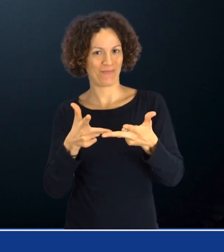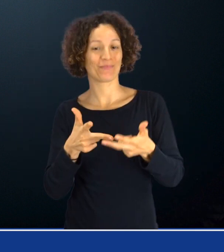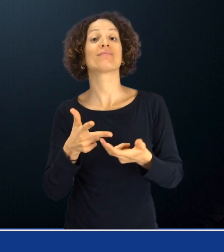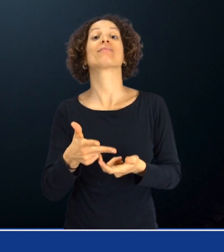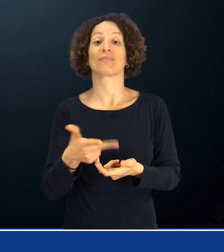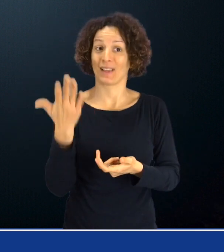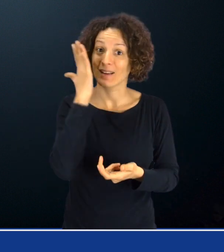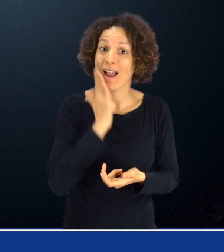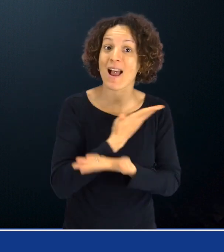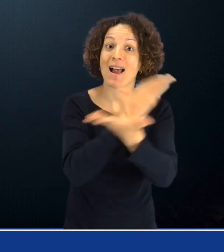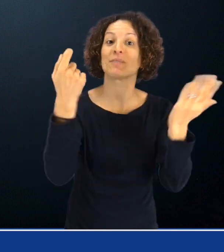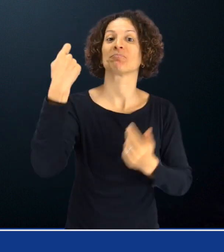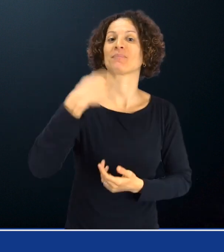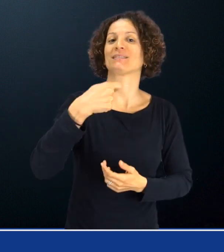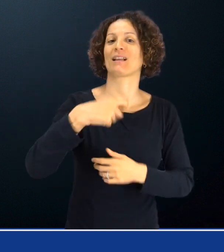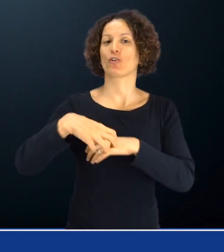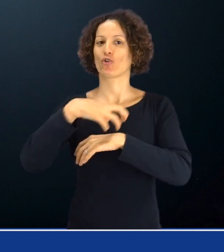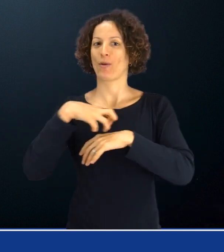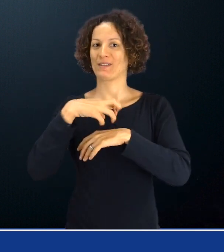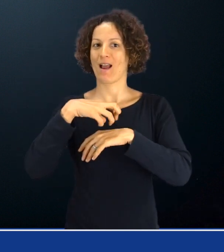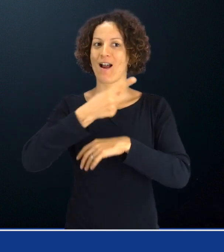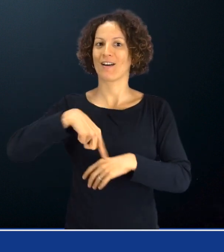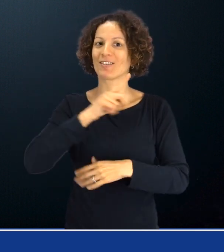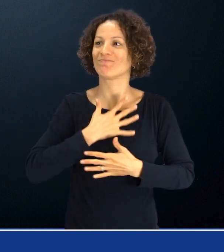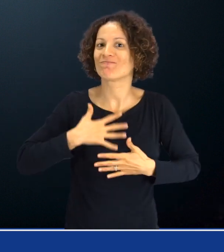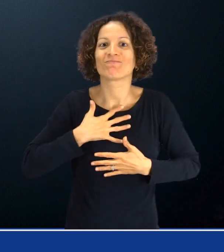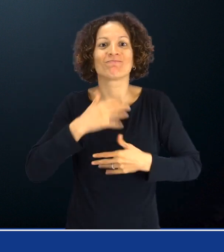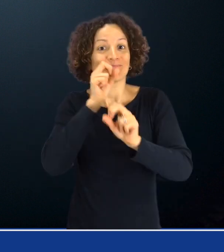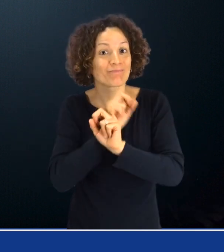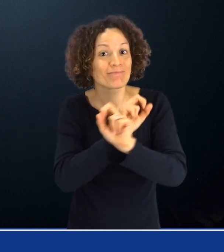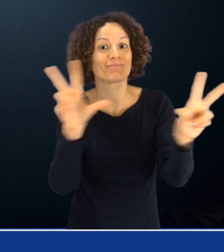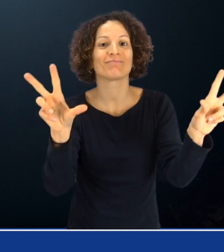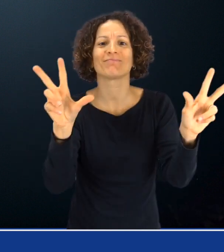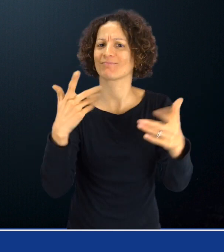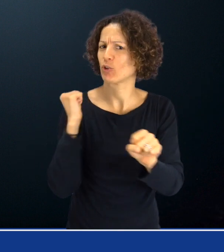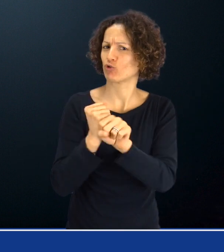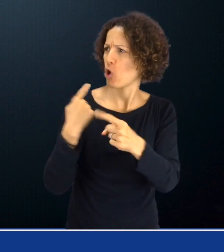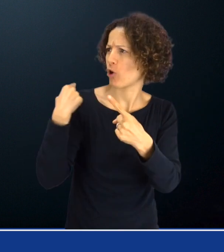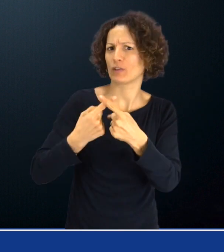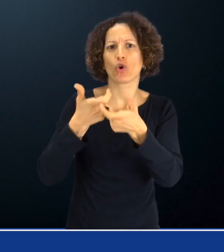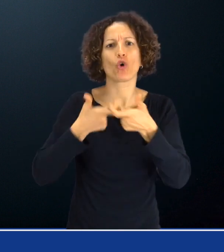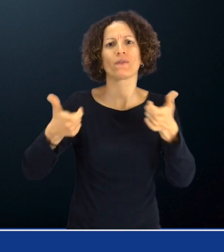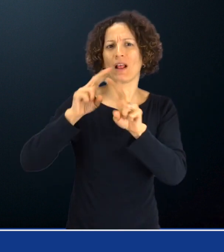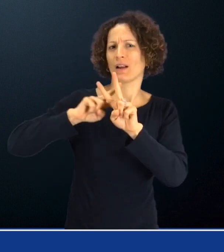Lis cari presidente e commissari siamo felici di comunicarvi che dopo gli storici